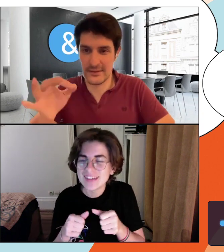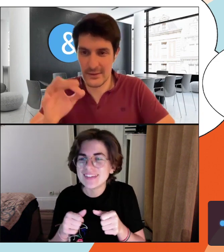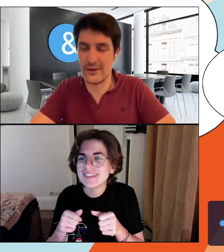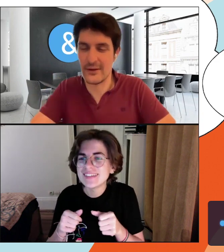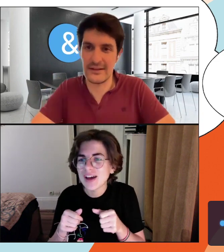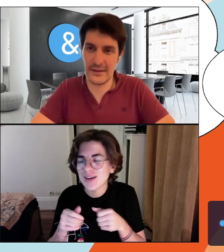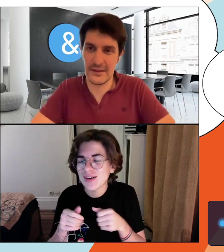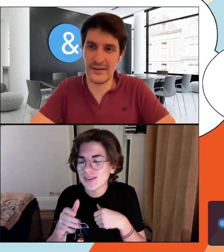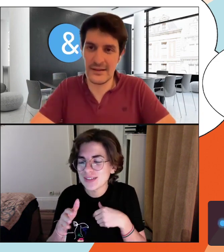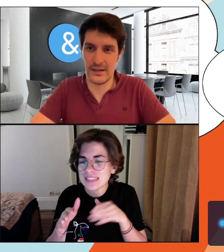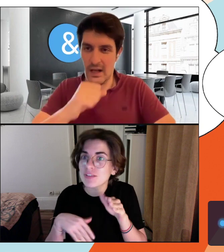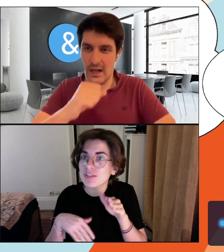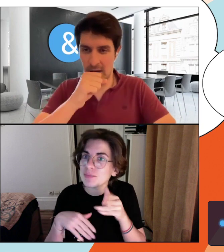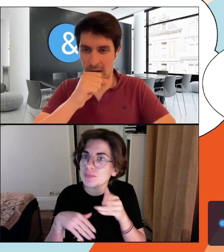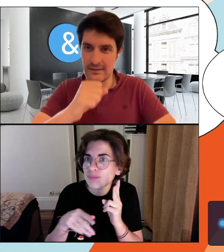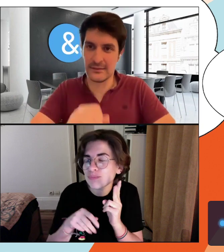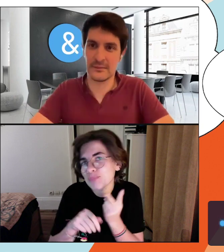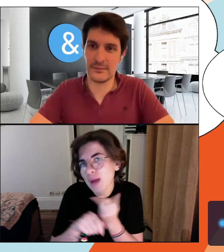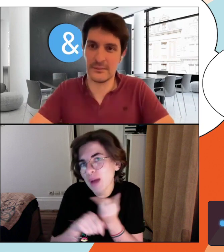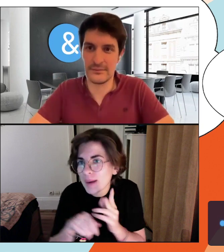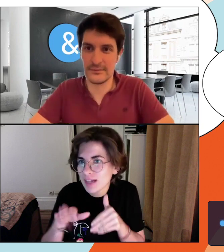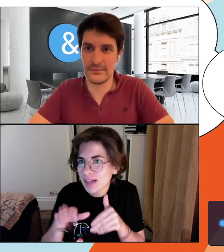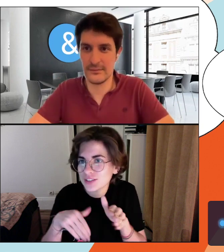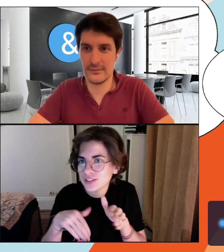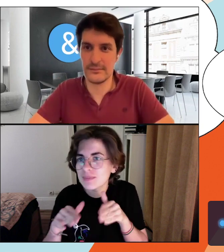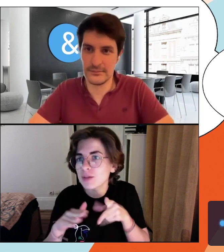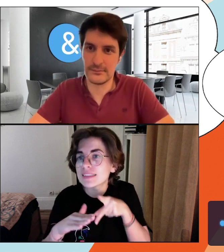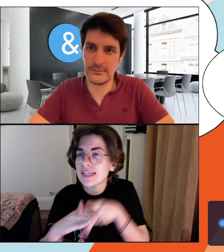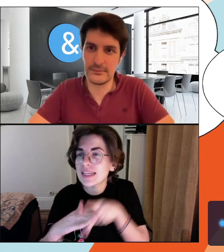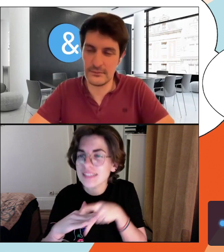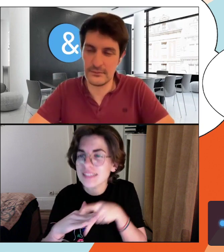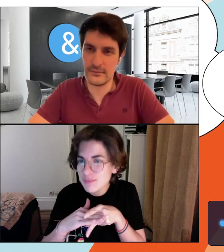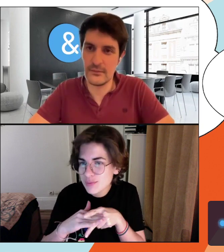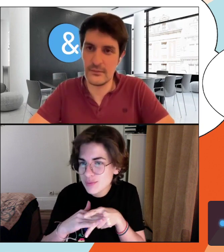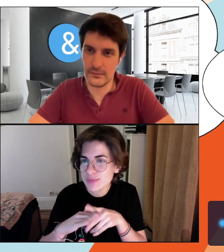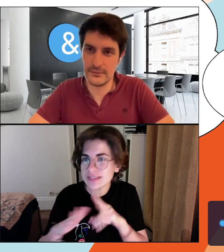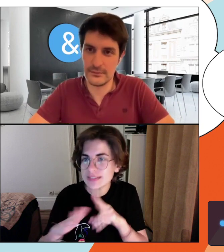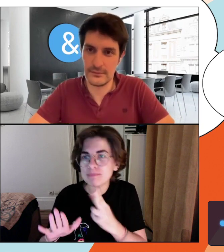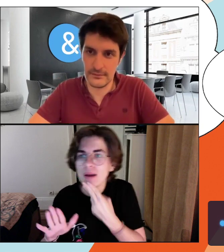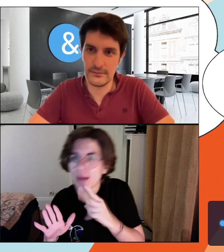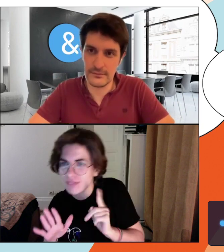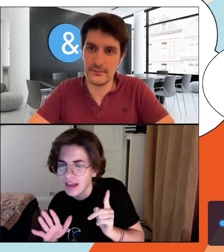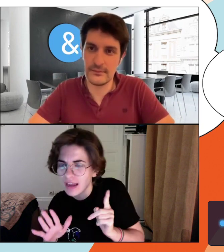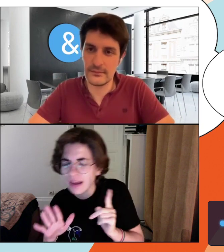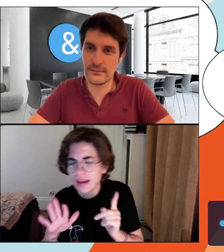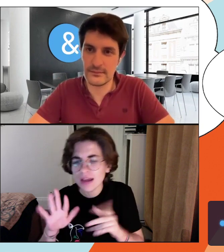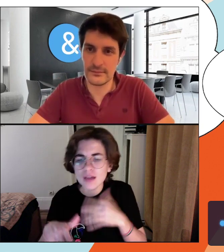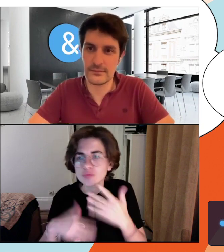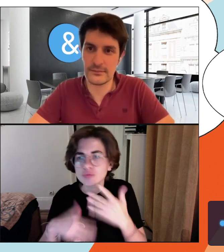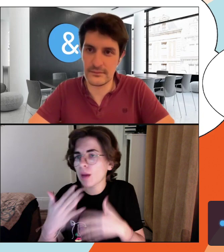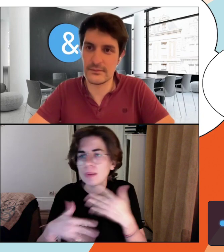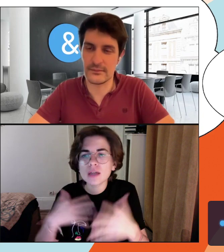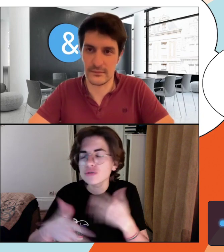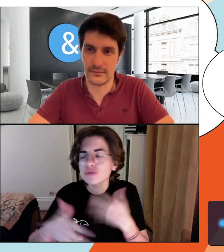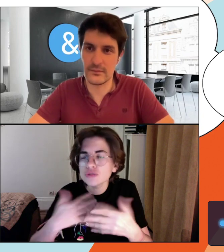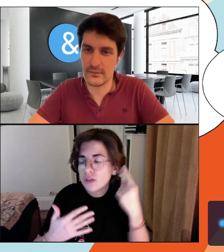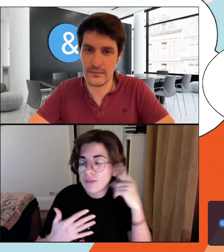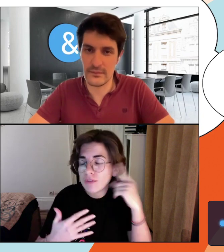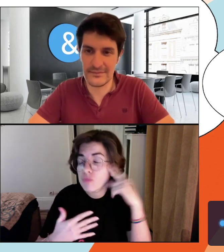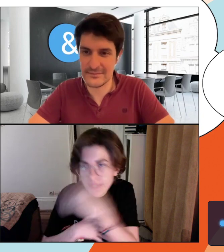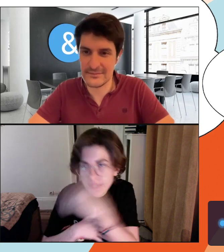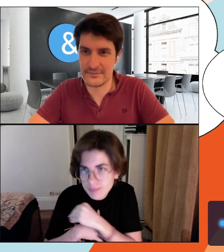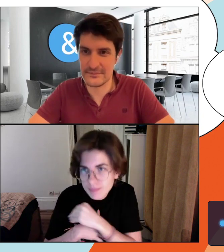Ouais. Ça avait pas mal marché, mais comme c'était les débuts, c'était pas parfait. Donc après, j'avais